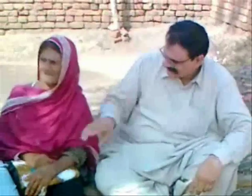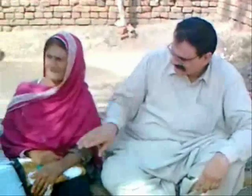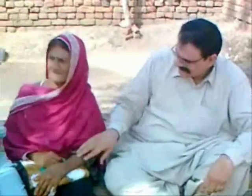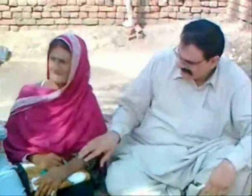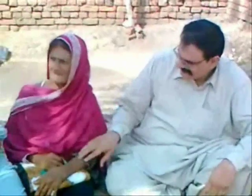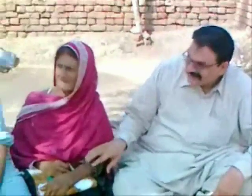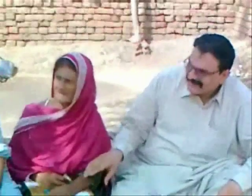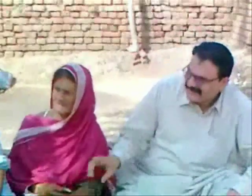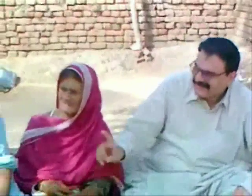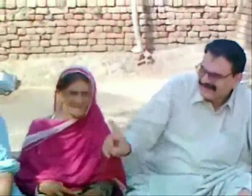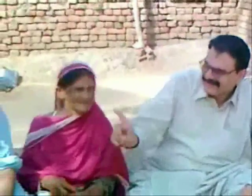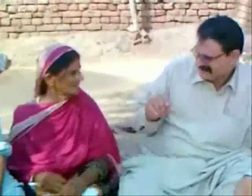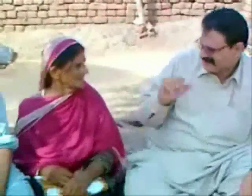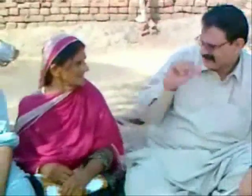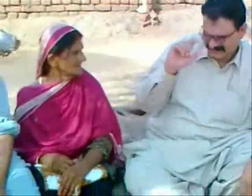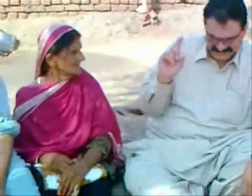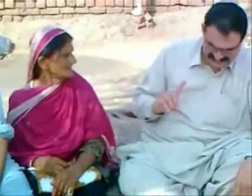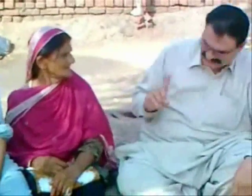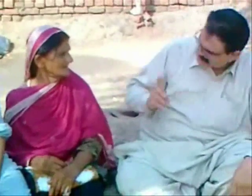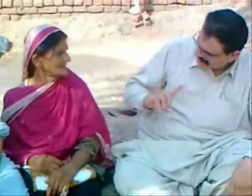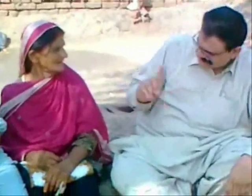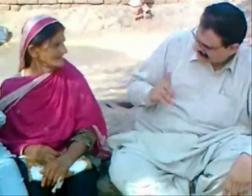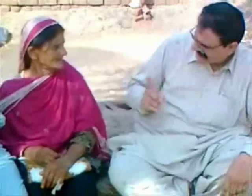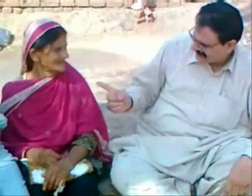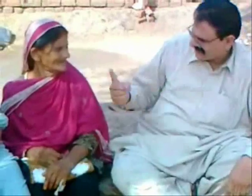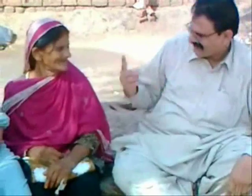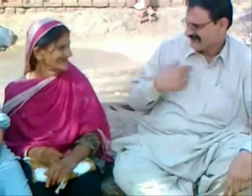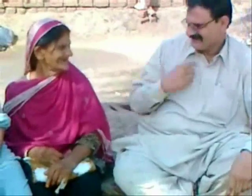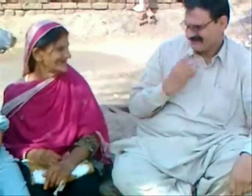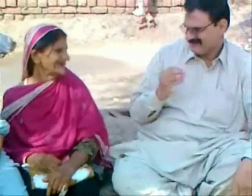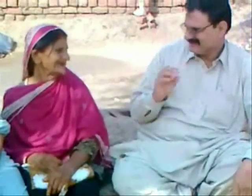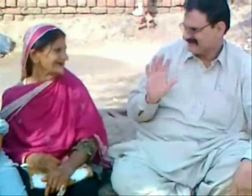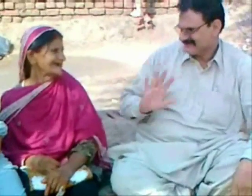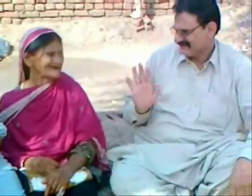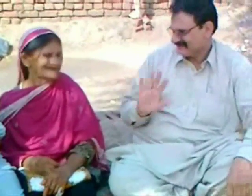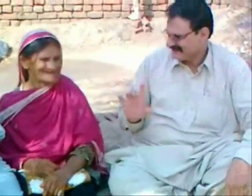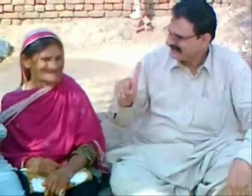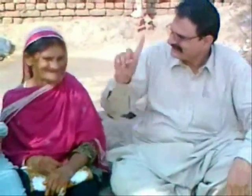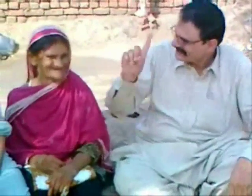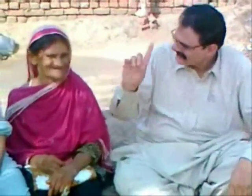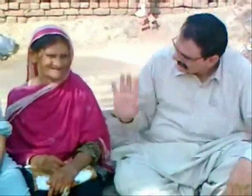Ah, ah, ah.